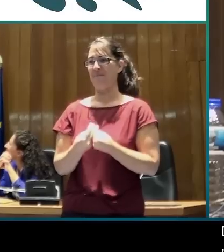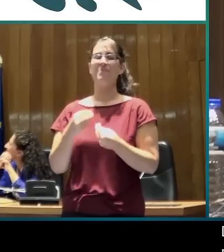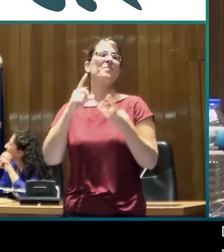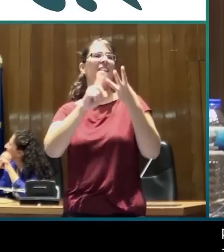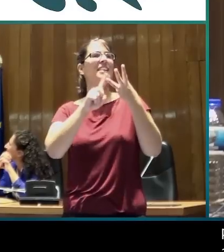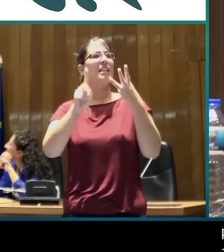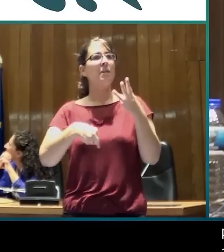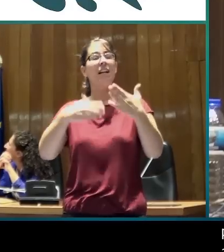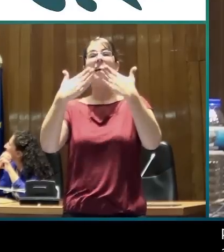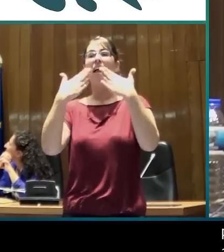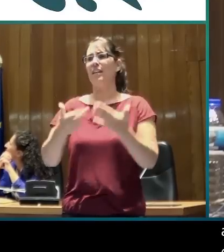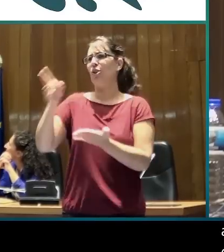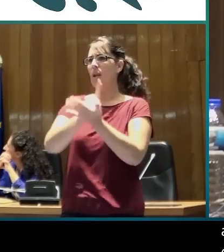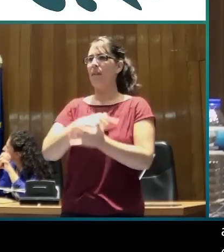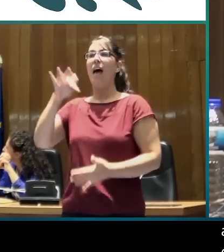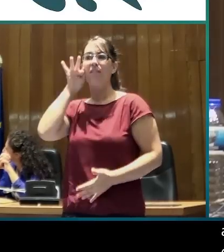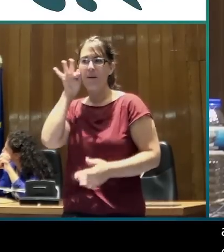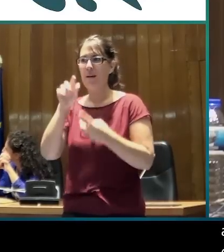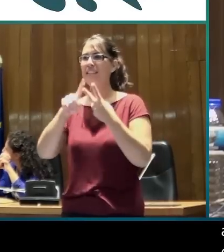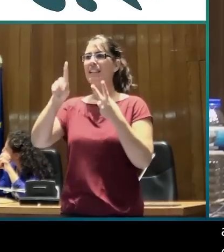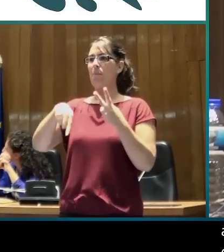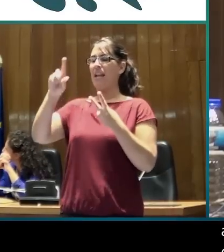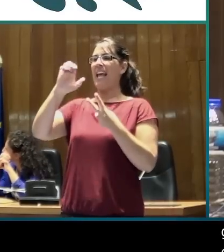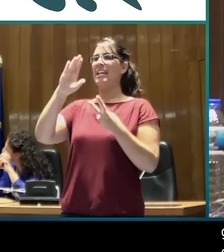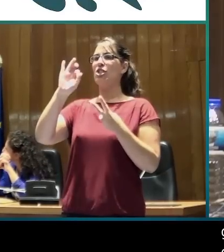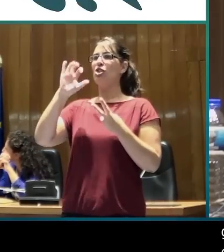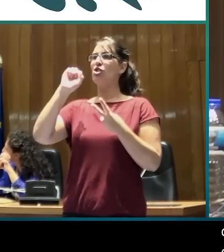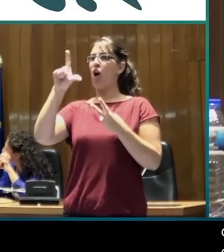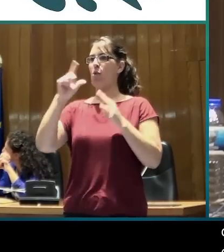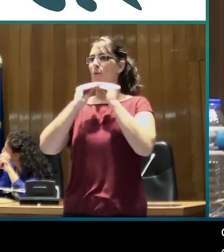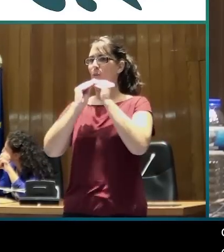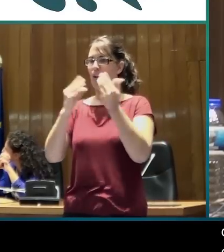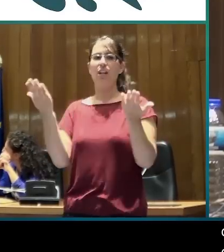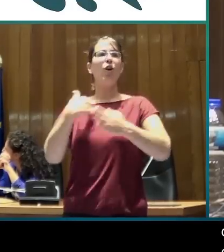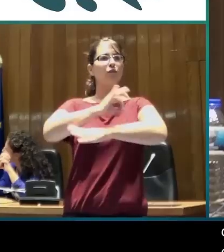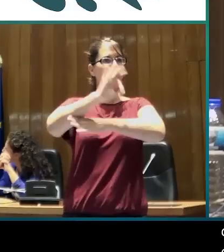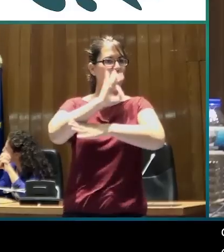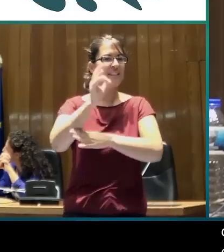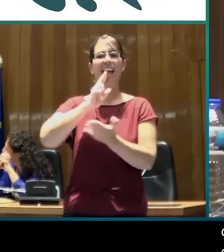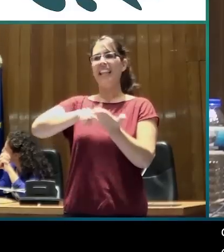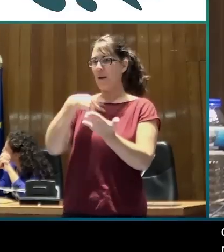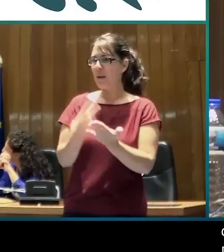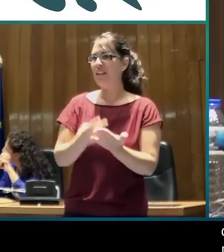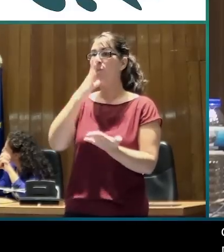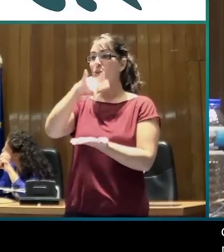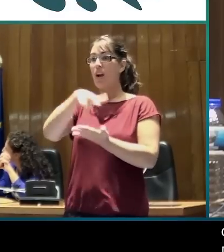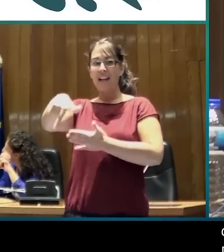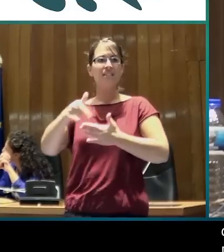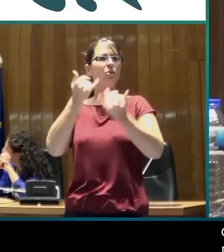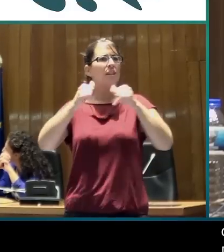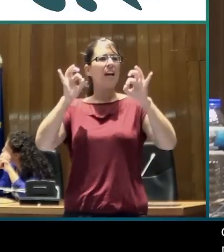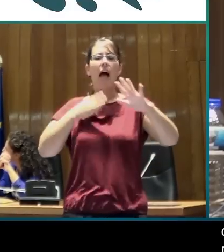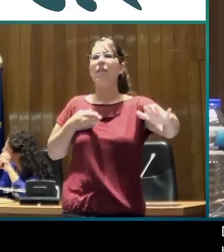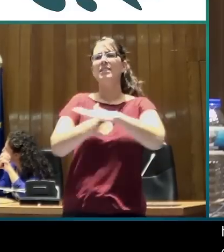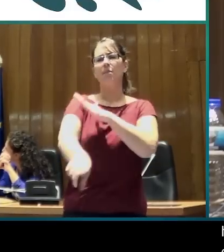Agradecimientos, reiterados otra vez, a FIAPAS, a Exol Producciones, a la Fundación CENSE y a sus intérpretes por hacer que este evento sea accesible en toda su